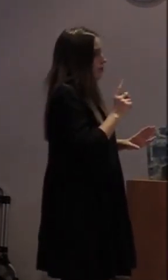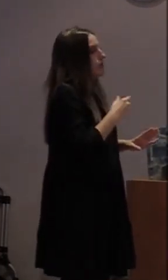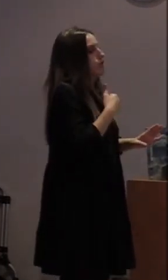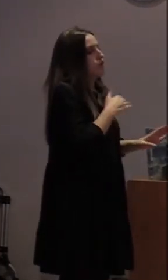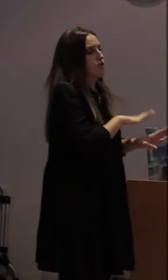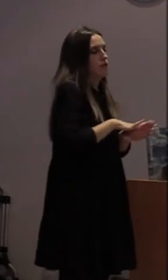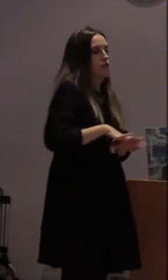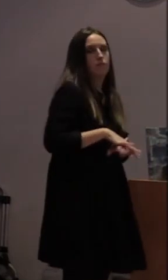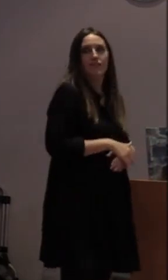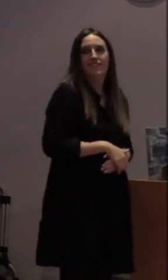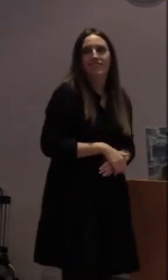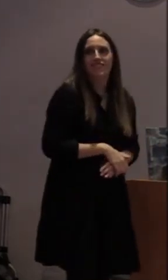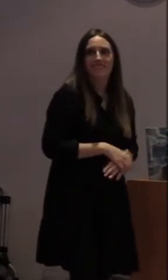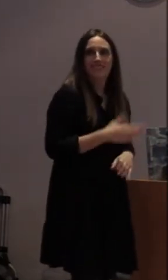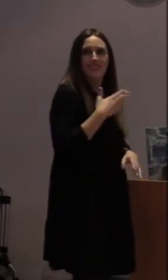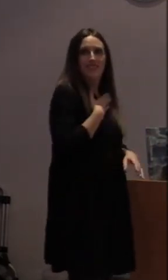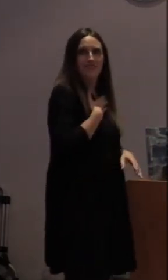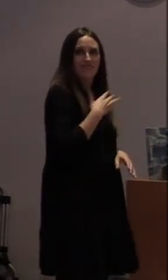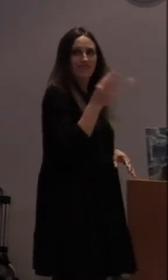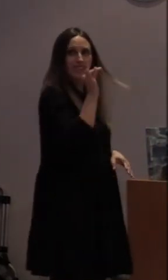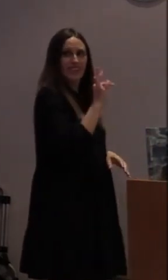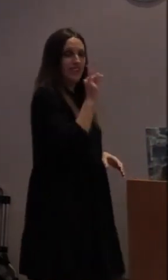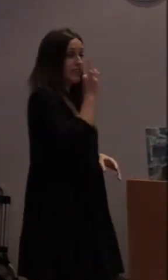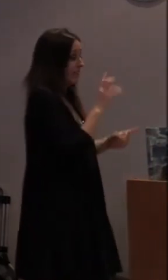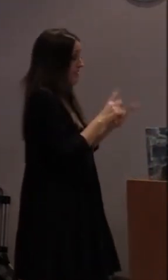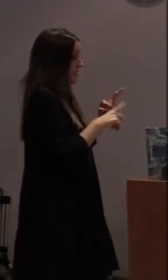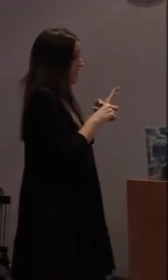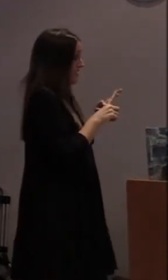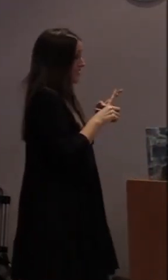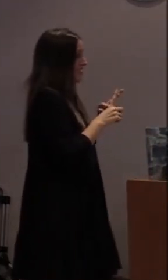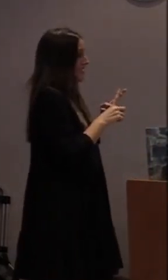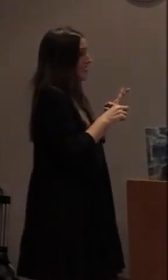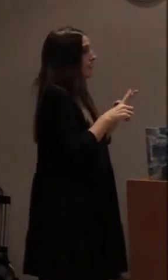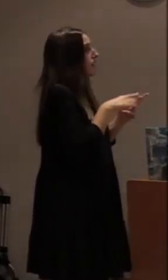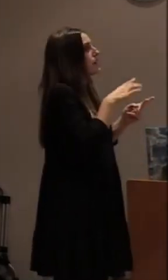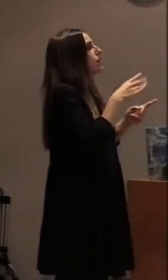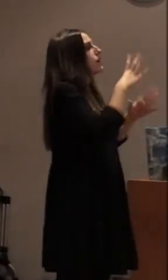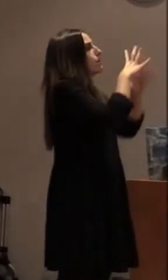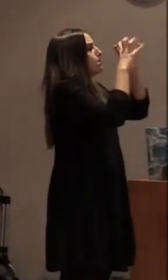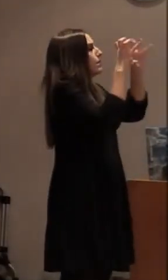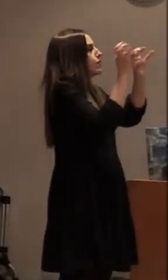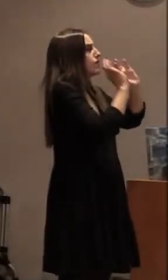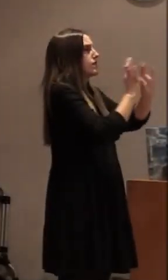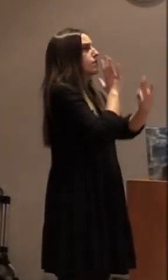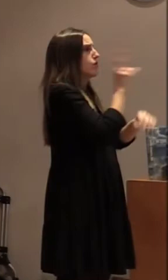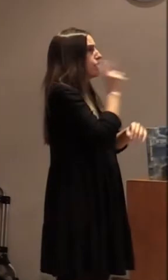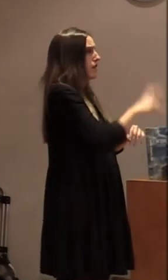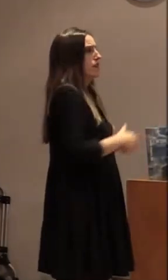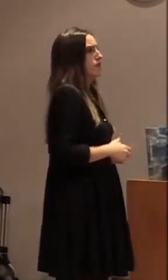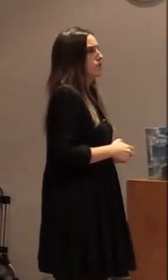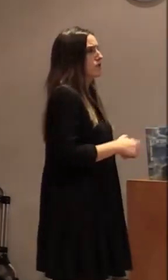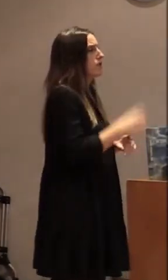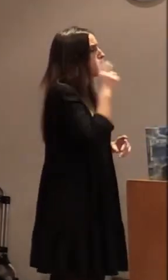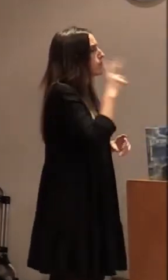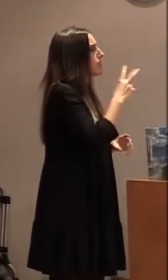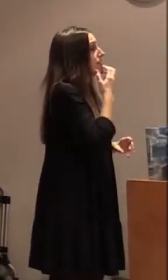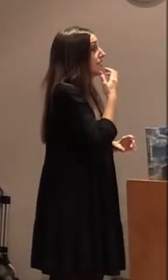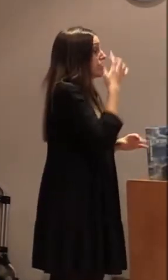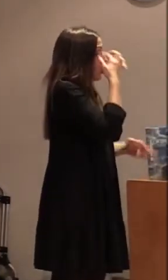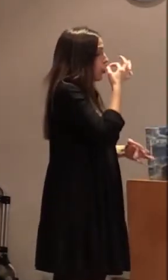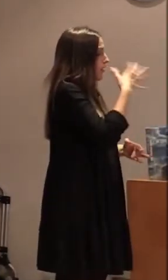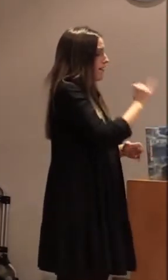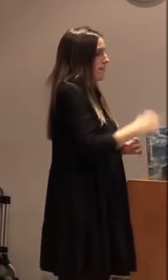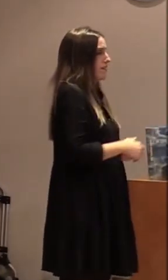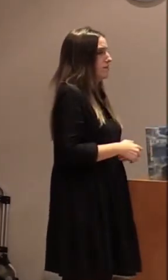dormir. Mi teoría es que Velázquez pintó esa nube porque la vio. Entonces vamos a ver si tiene lógica eso.